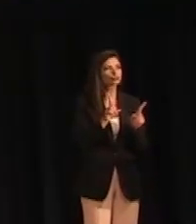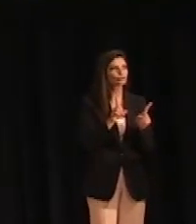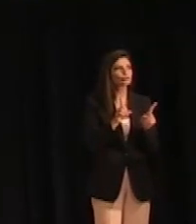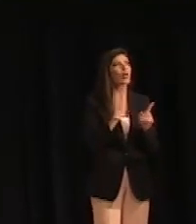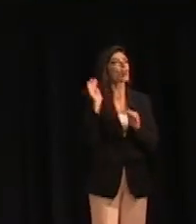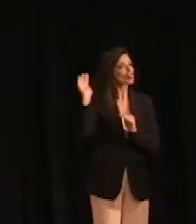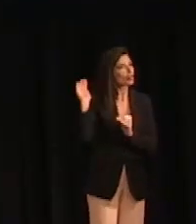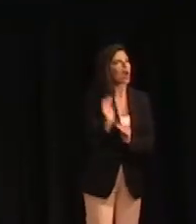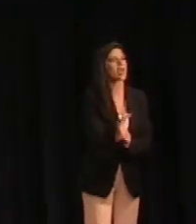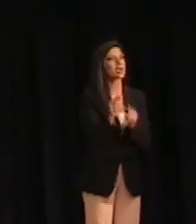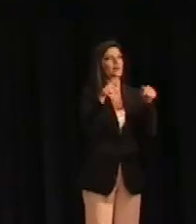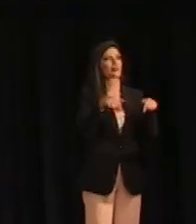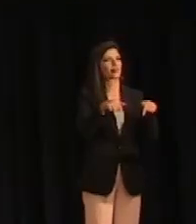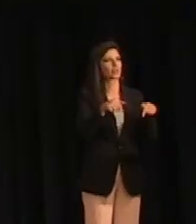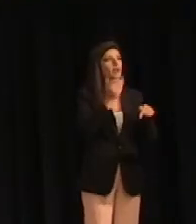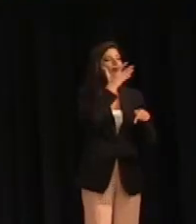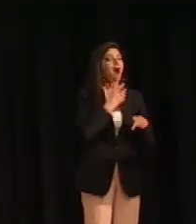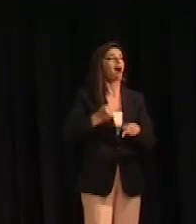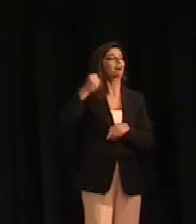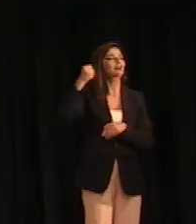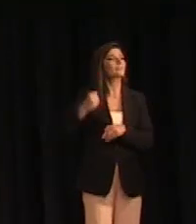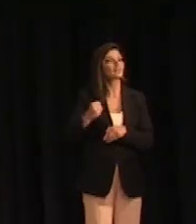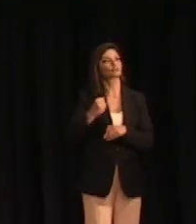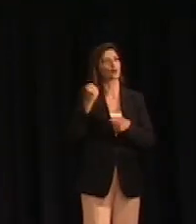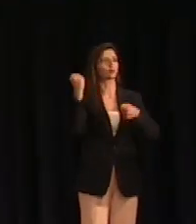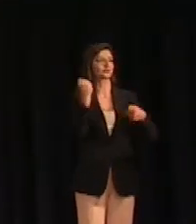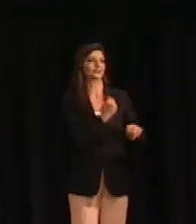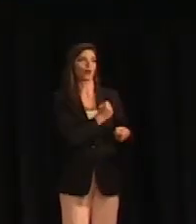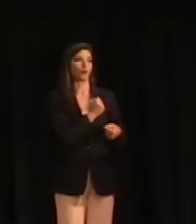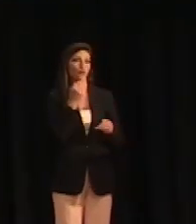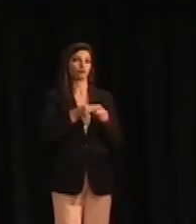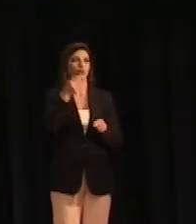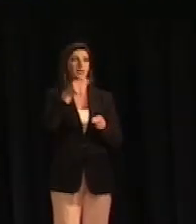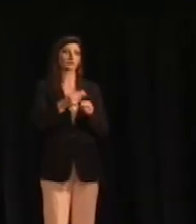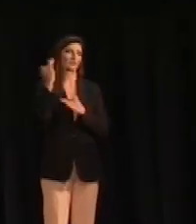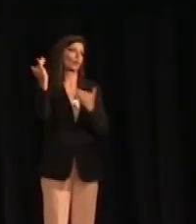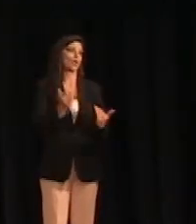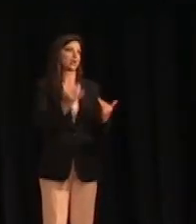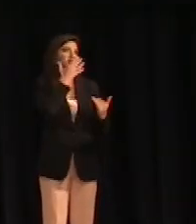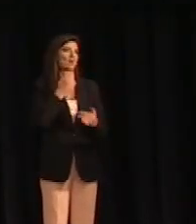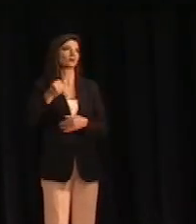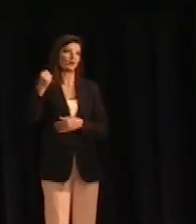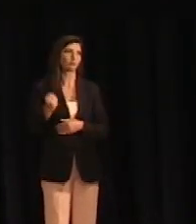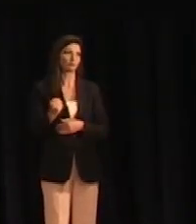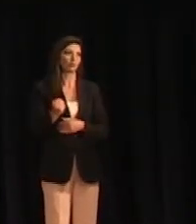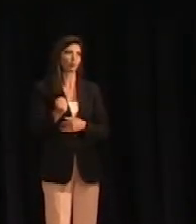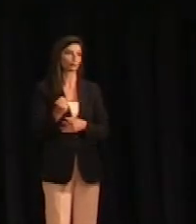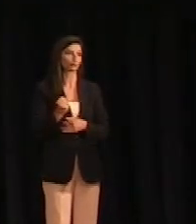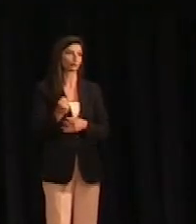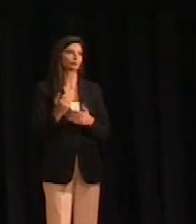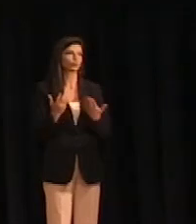την παρουσία του Μακαριωτάτου Αρχιεπισκόπου Νέας Ιουστινιανής και Πάσης